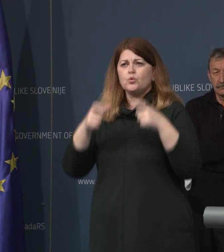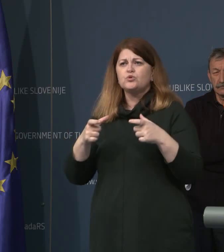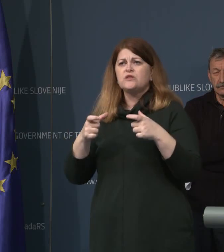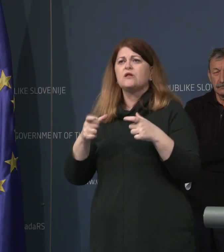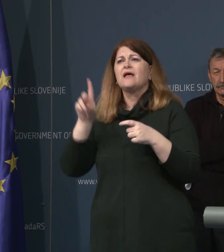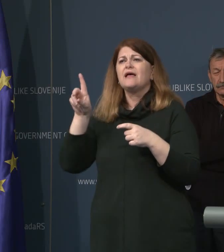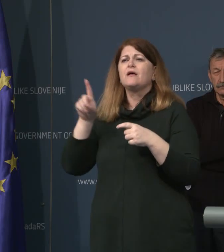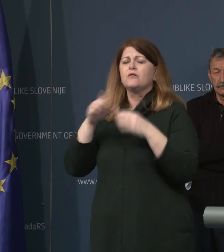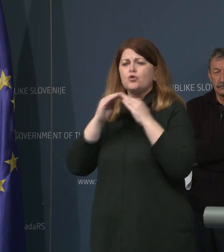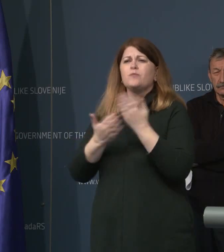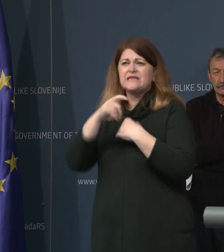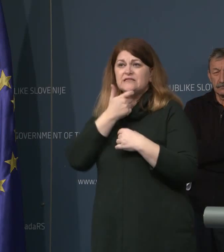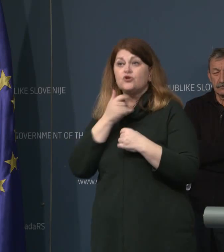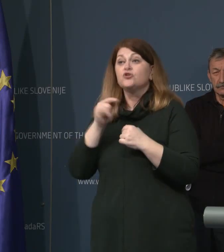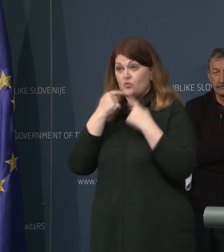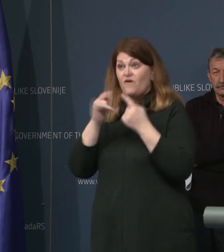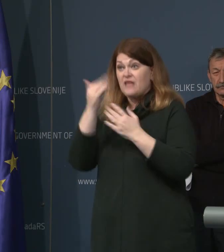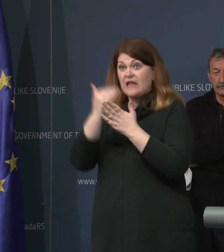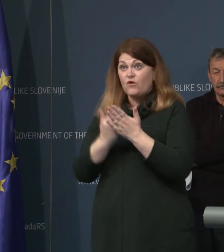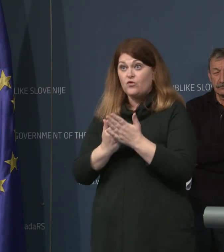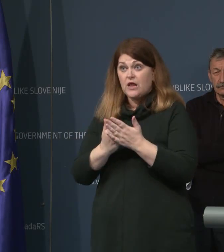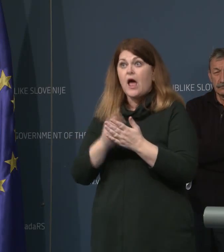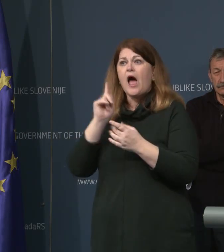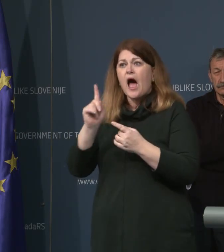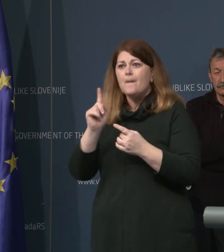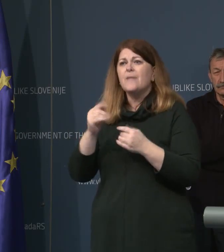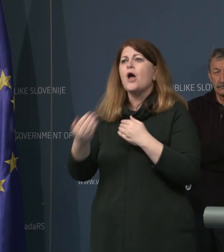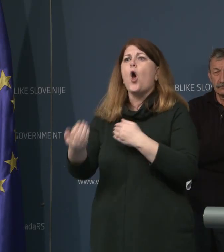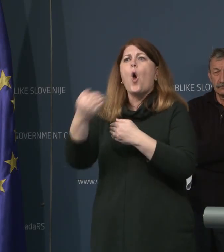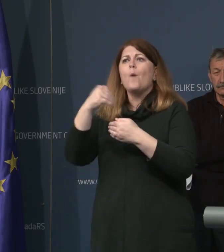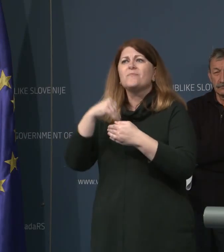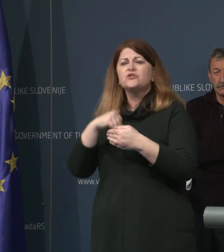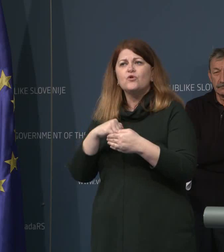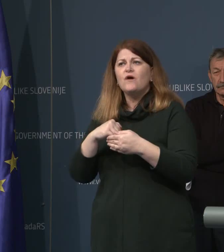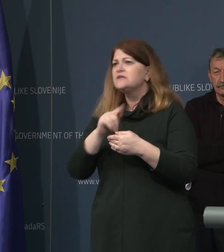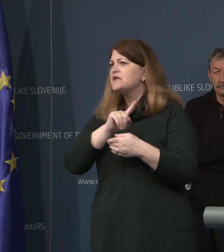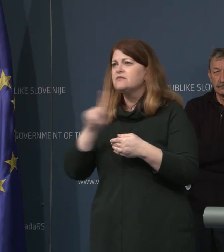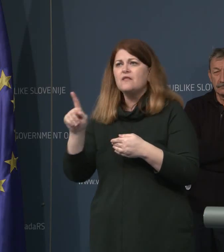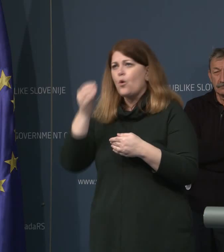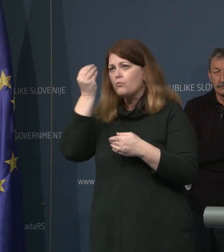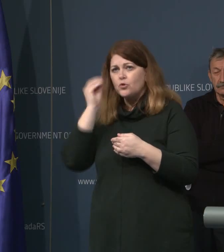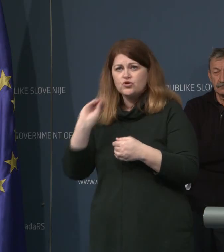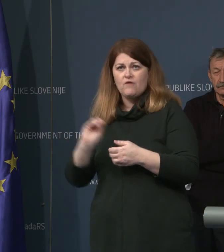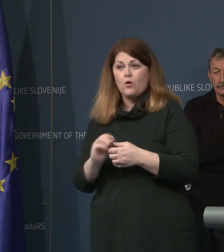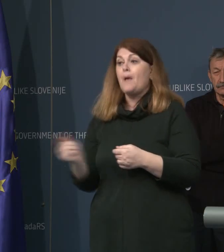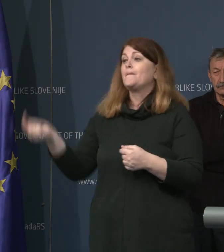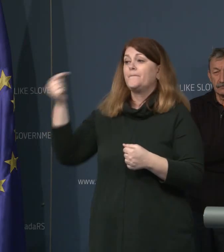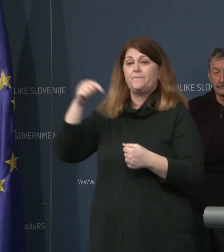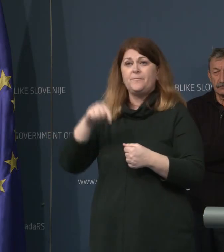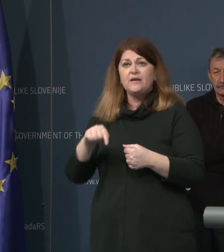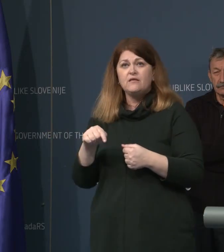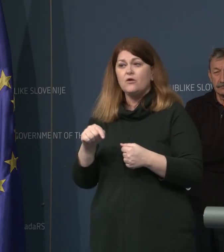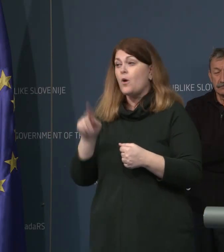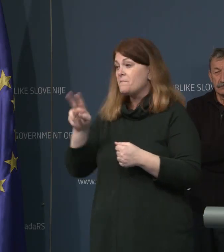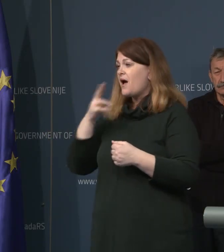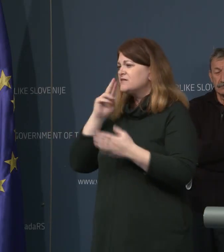DSO-jev, ki so povedali, ja, navodila so, vendar se jih pač obiskovalci ne držijo. Pridajo z